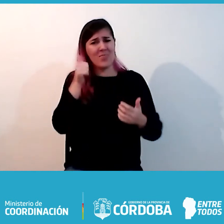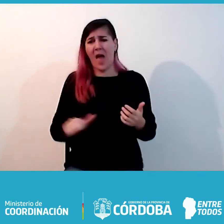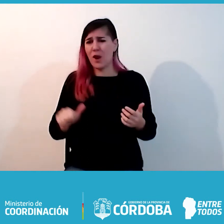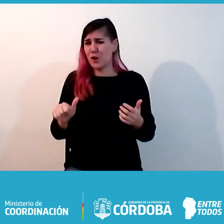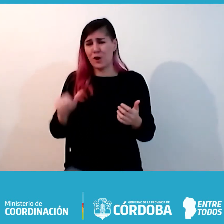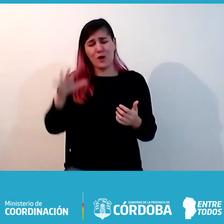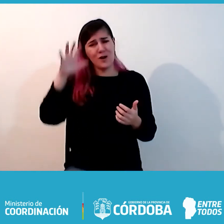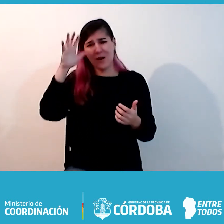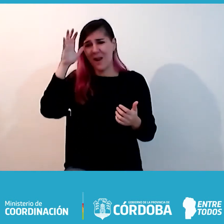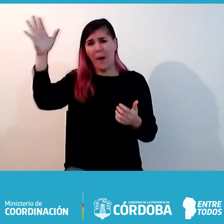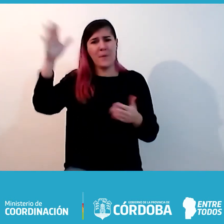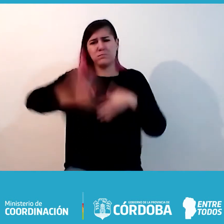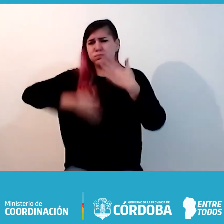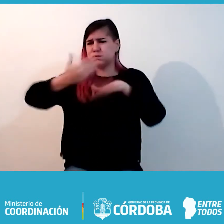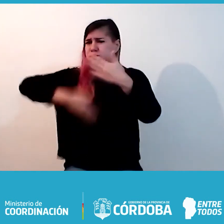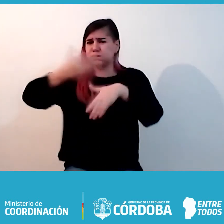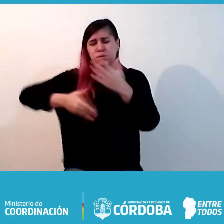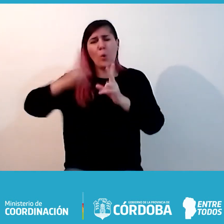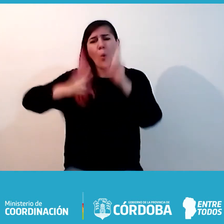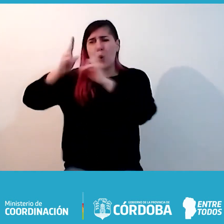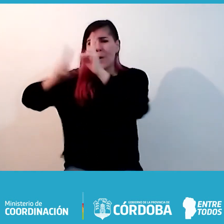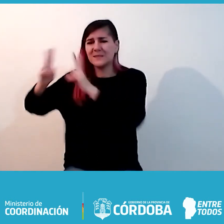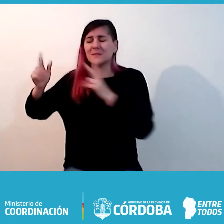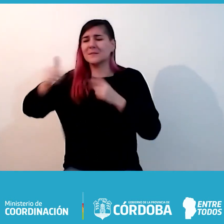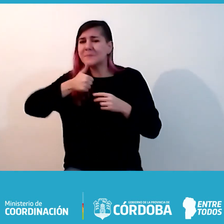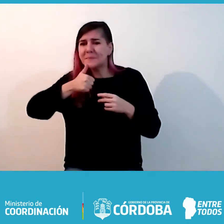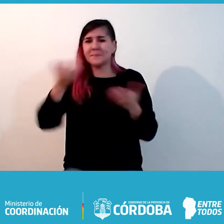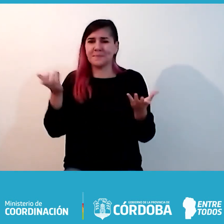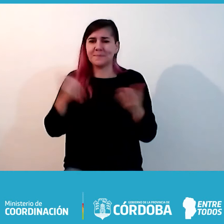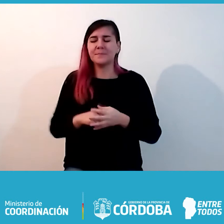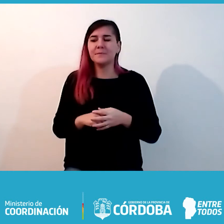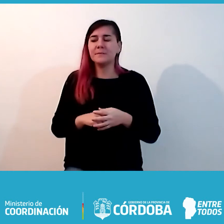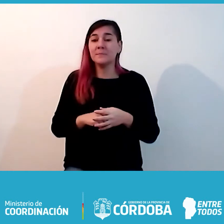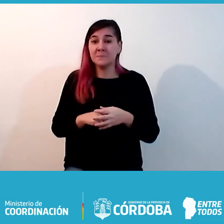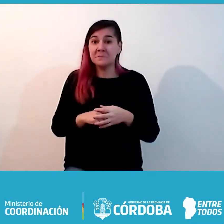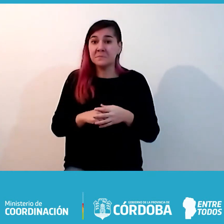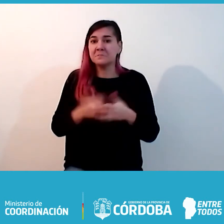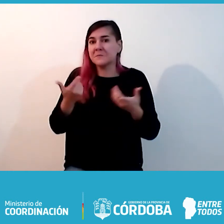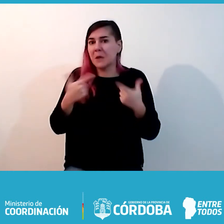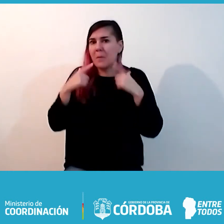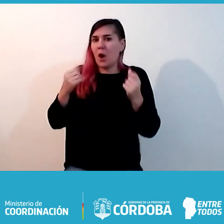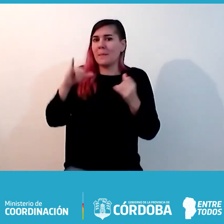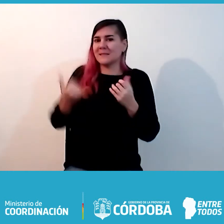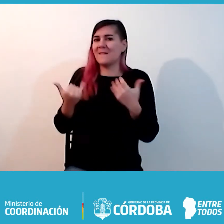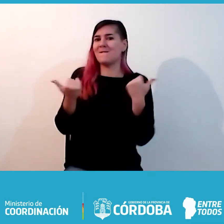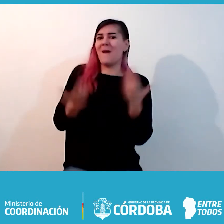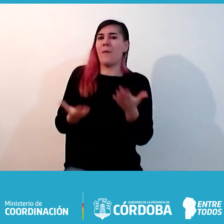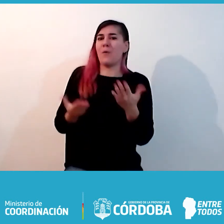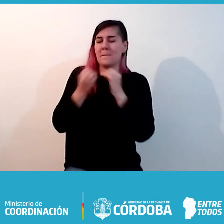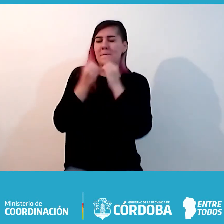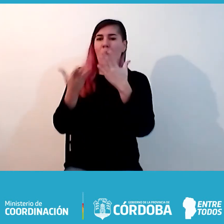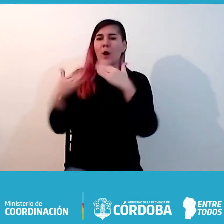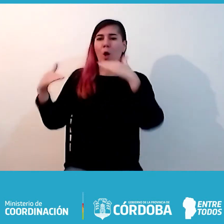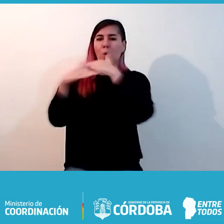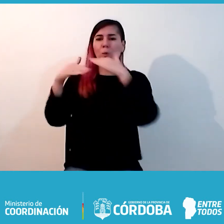la aceleración vertiginosa de las urbanizaciones. Asimismo, se proclama a favor de las mejoras a la Ruta 38, el